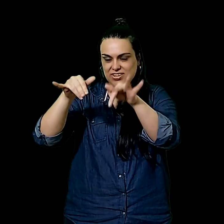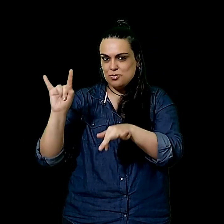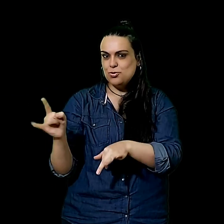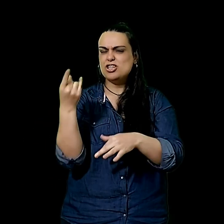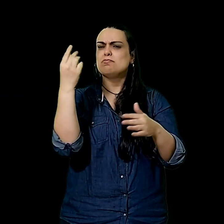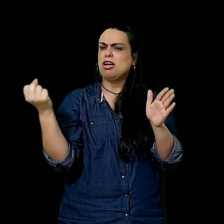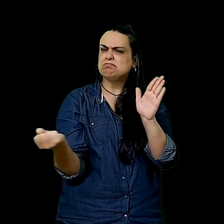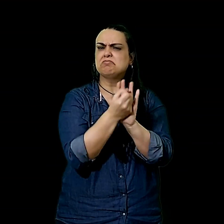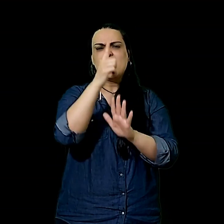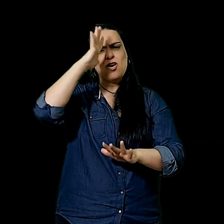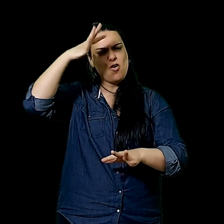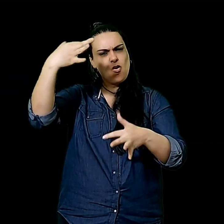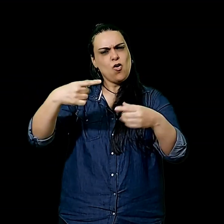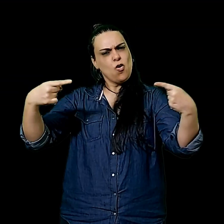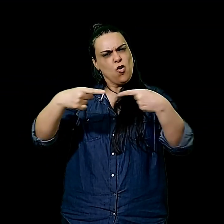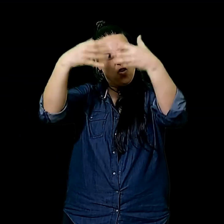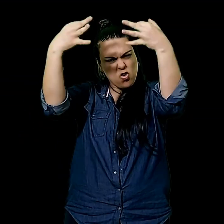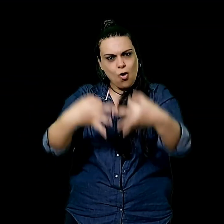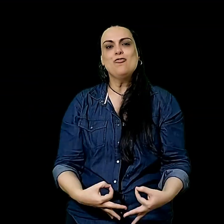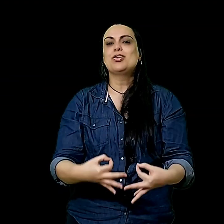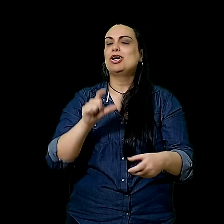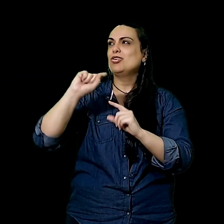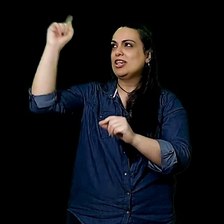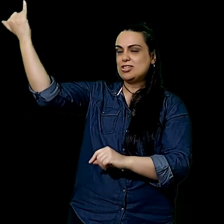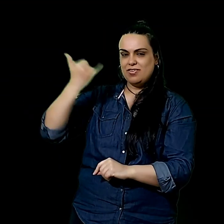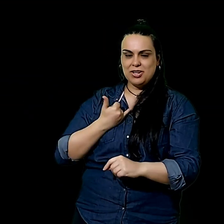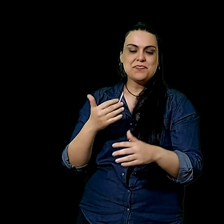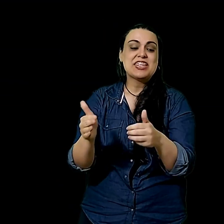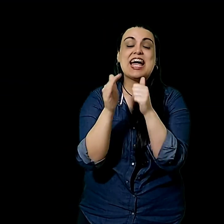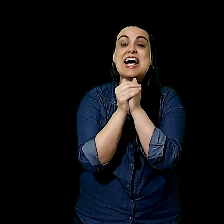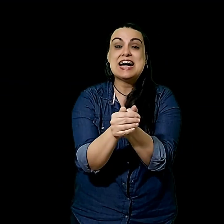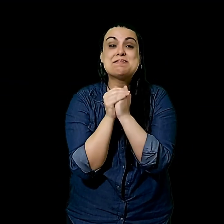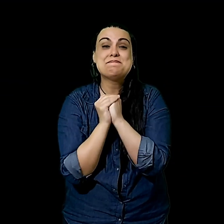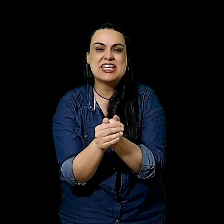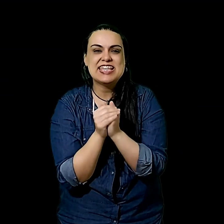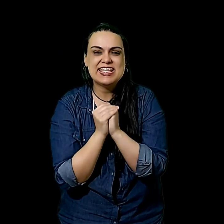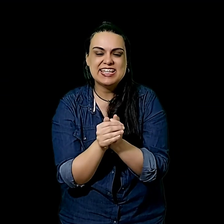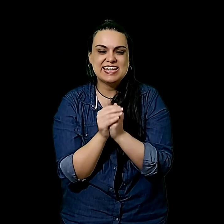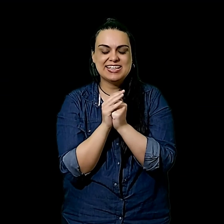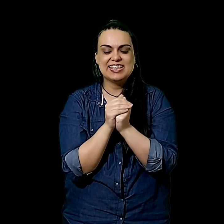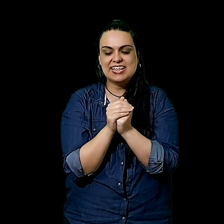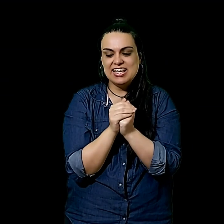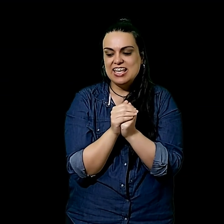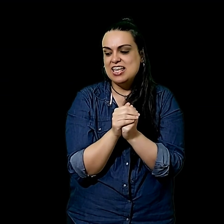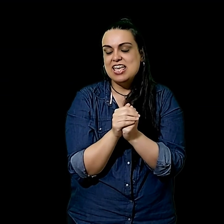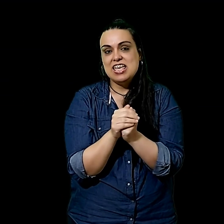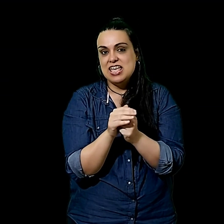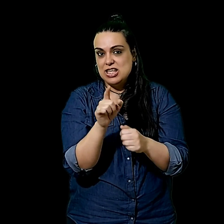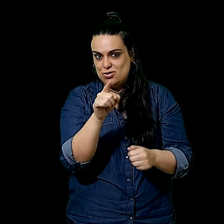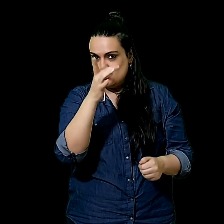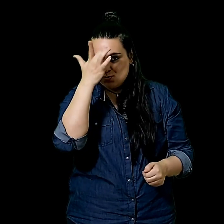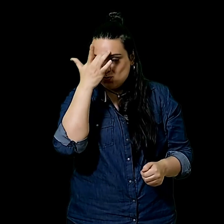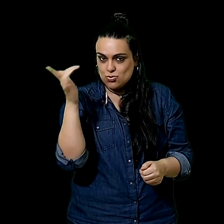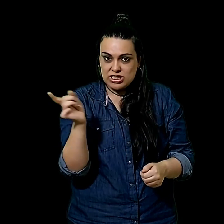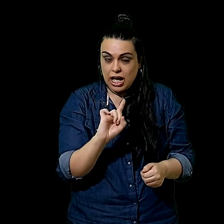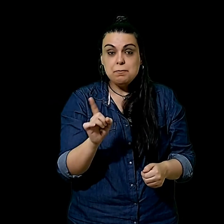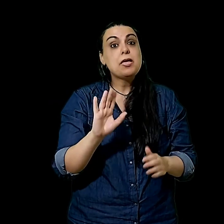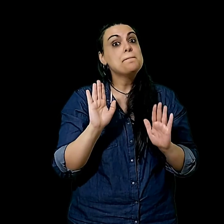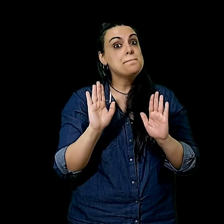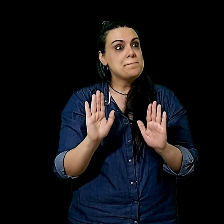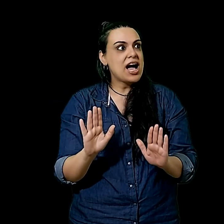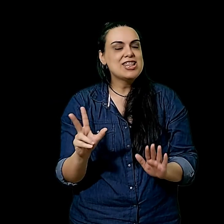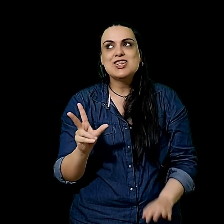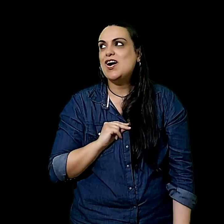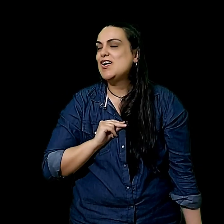Deus tem ministrado ao nosso coração. Fica à vontade. Amém. Camila, incrível. Eu não sei se você sabe, mas